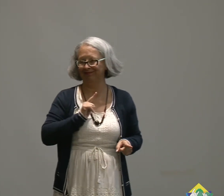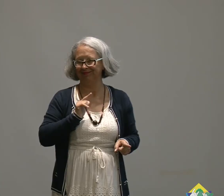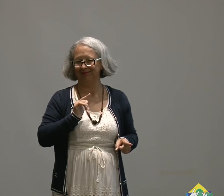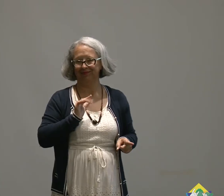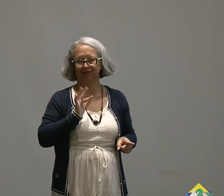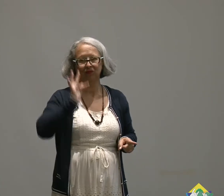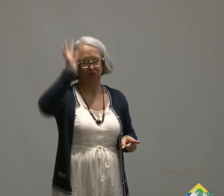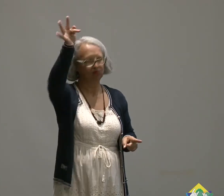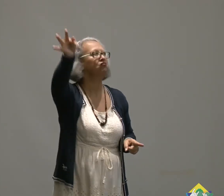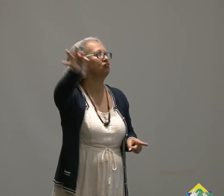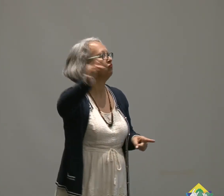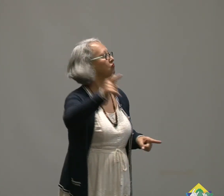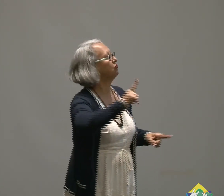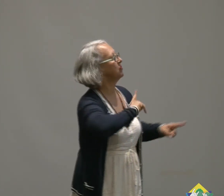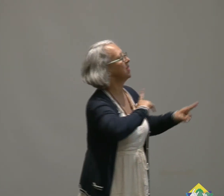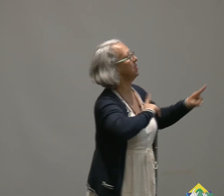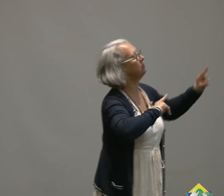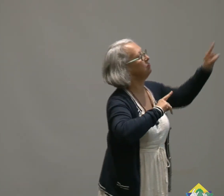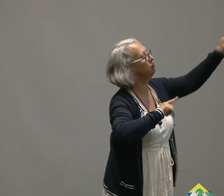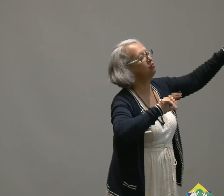no futuro haverá.